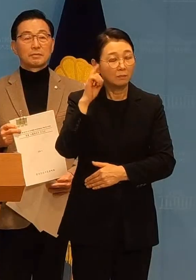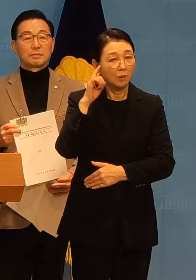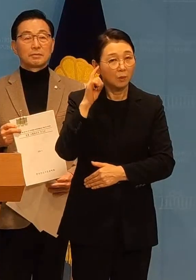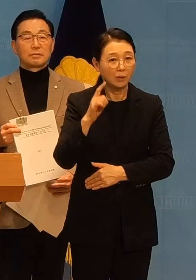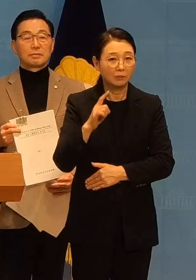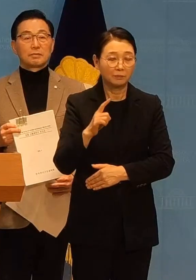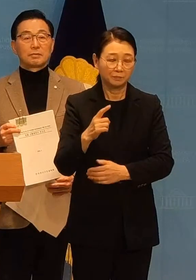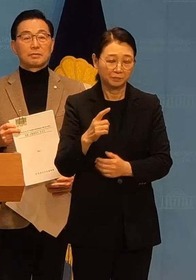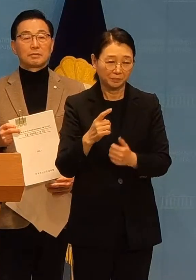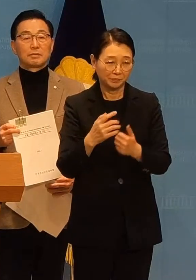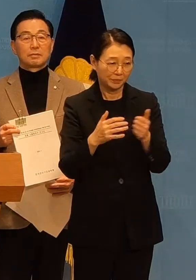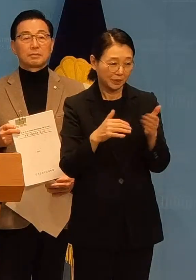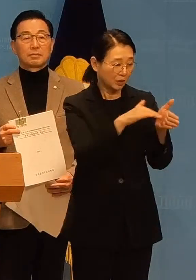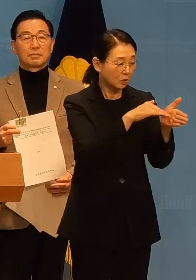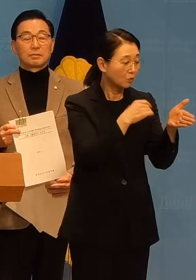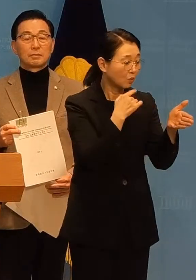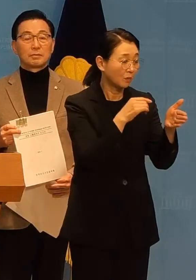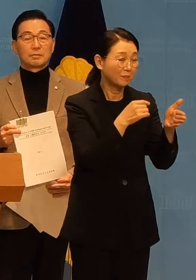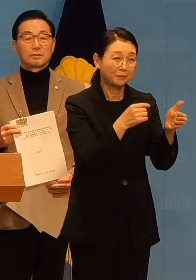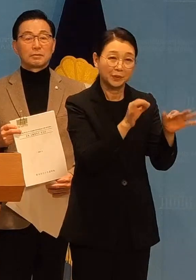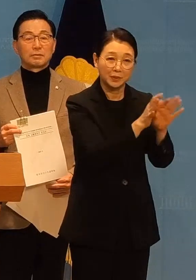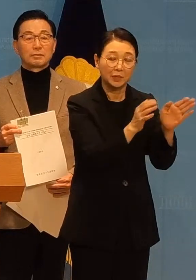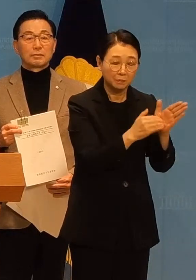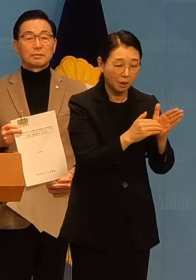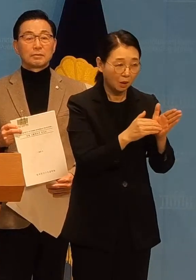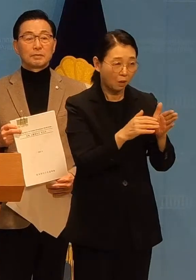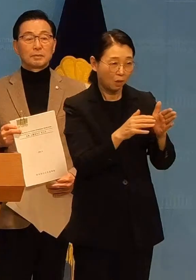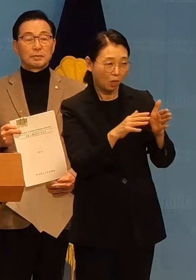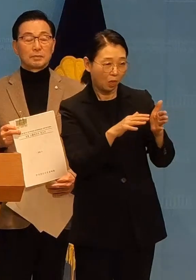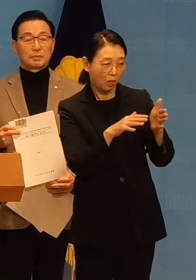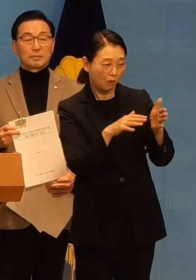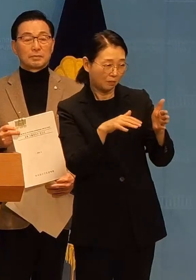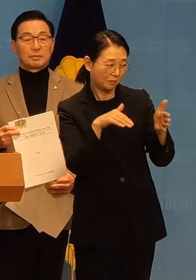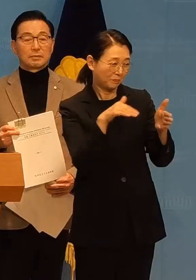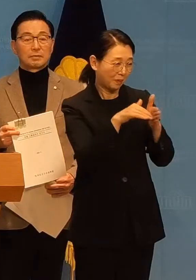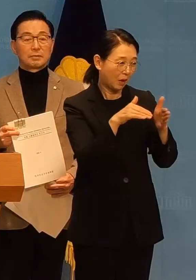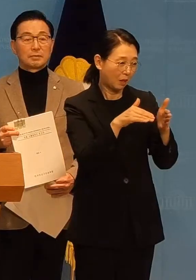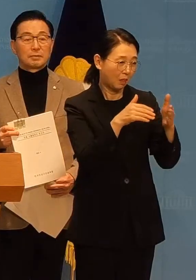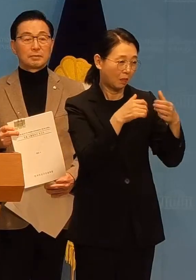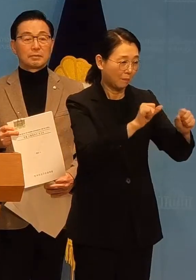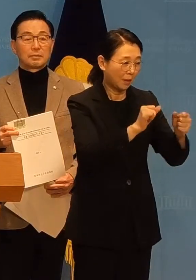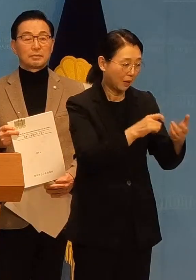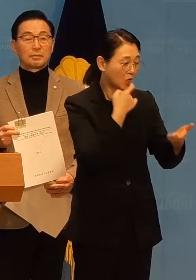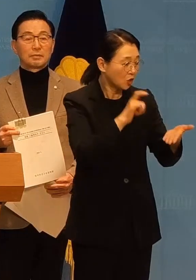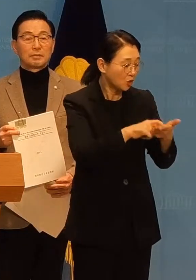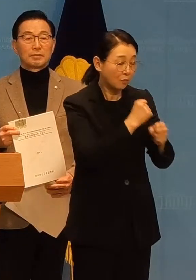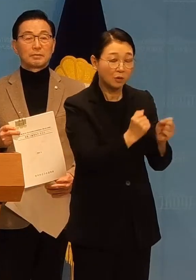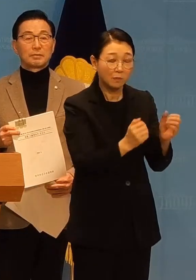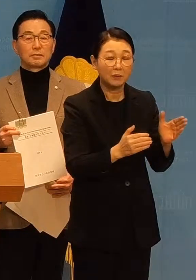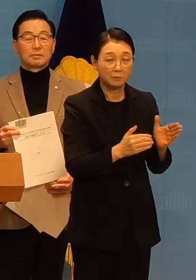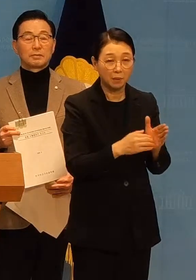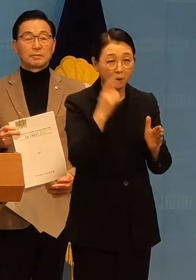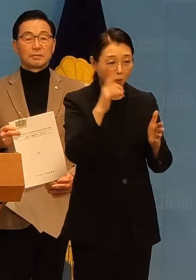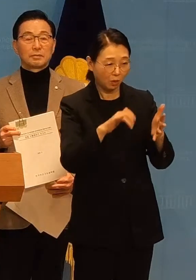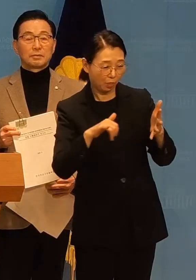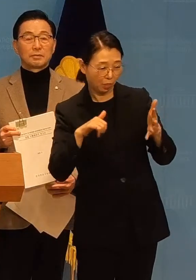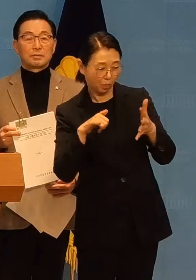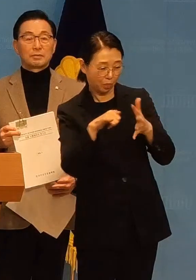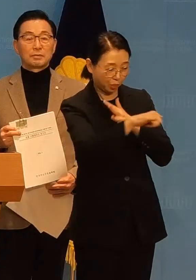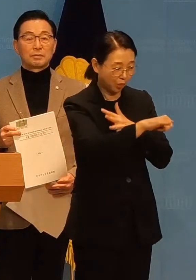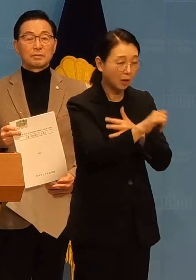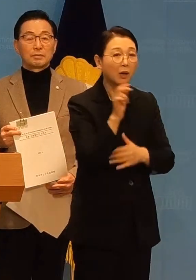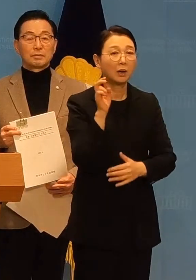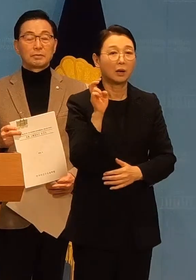시설이 둔덕이 없고 부서지기 쉬운 구조물로 지지되어 있었다면 항공기는 담장을 뚫고 지나갔을